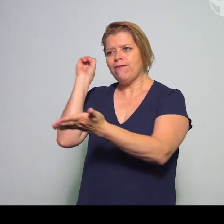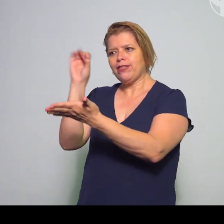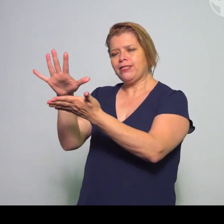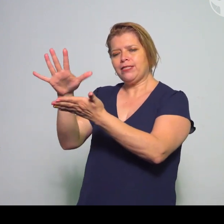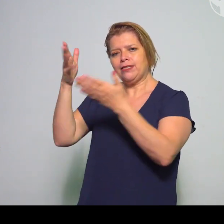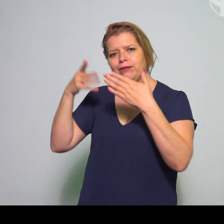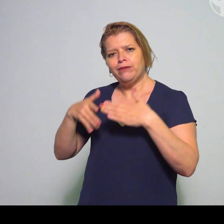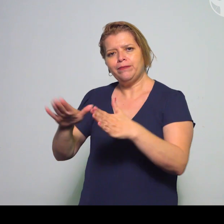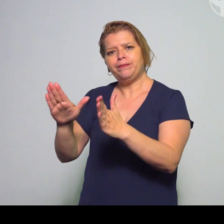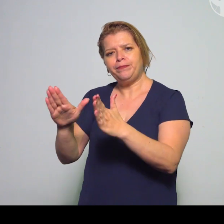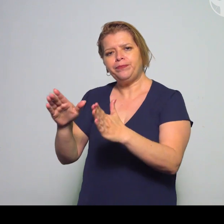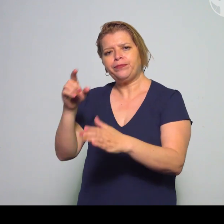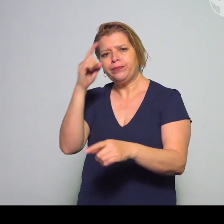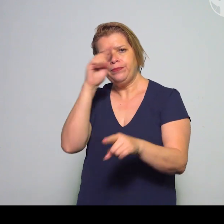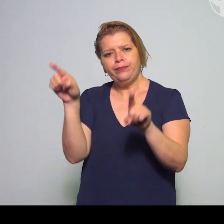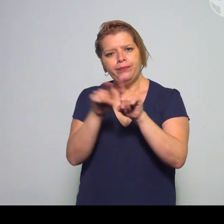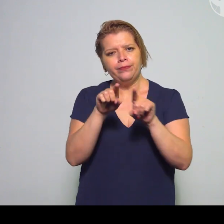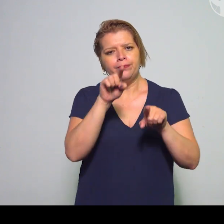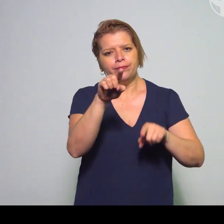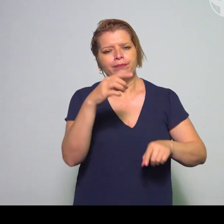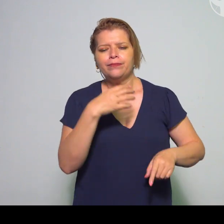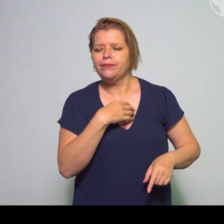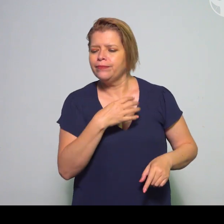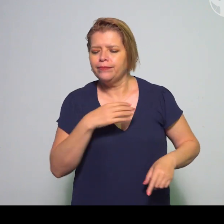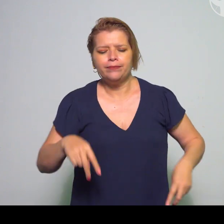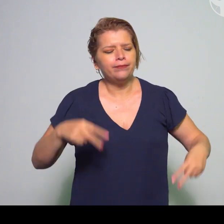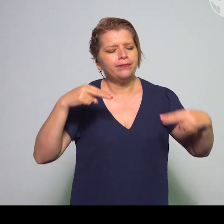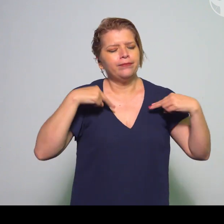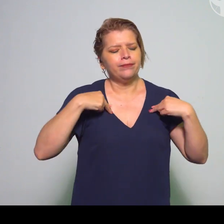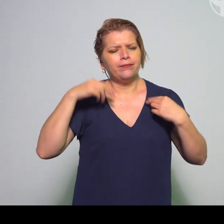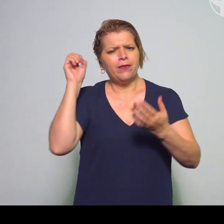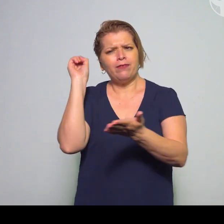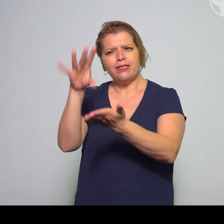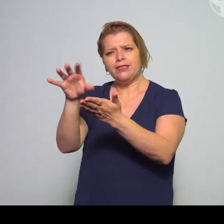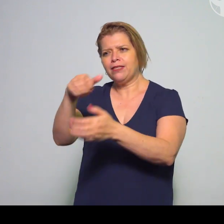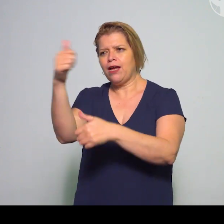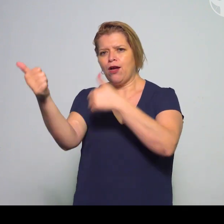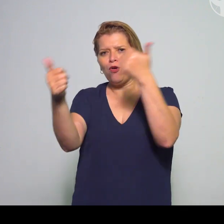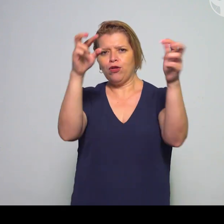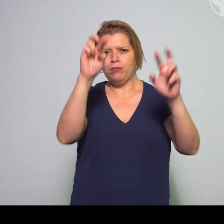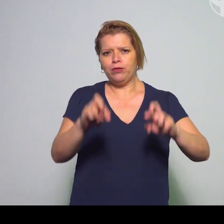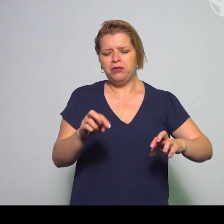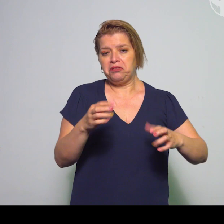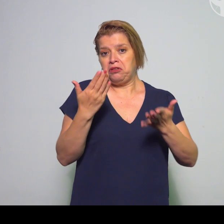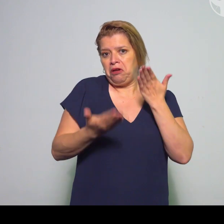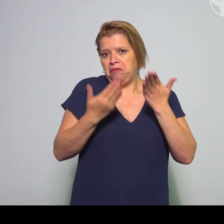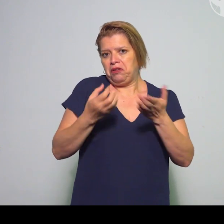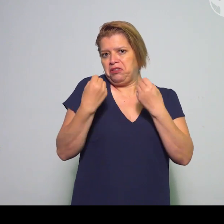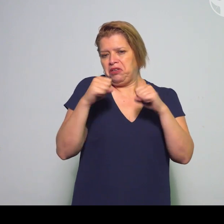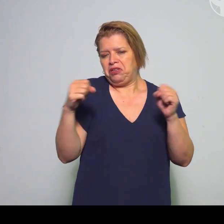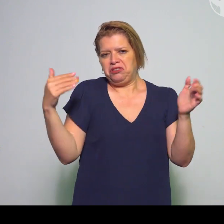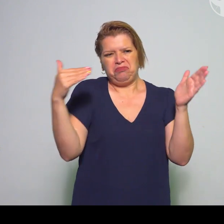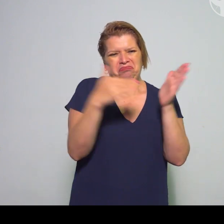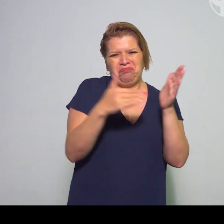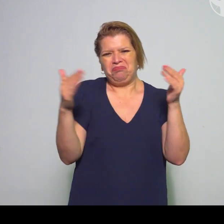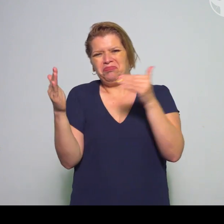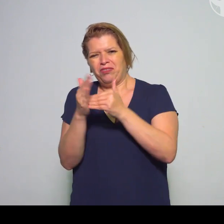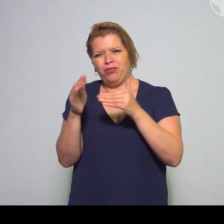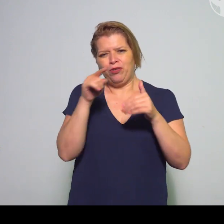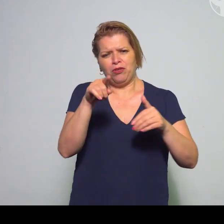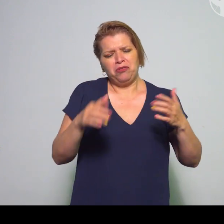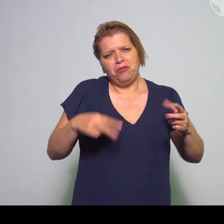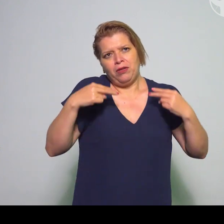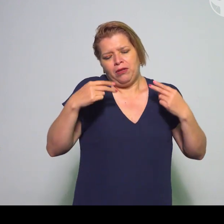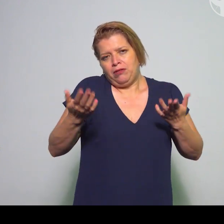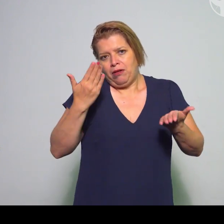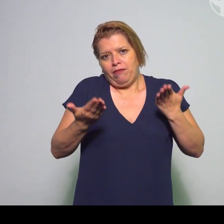bendecir a tus hijos, para bendecirte a ti mismo, para bendecir a aquellas personas que quizás te han hecho daño y han sido